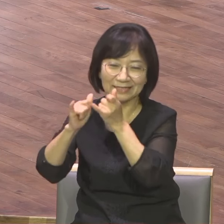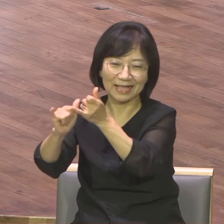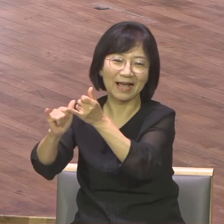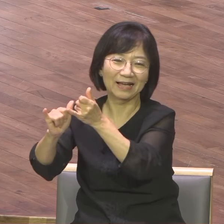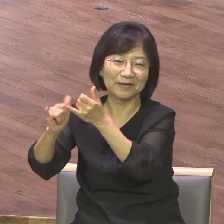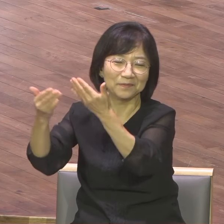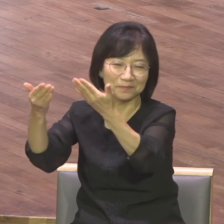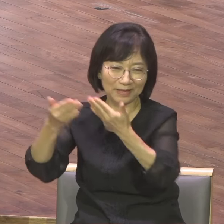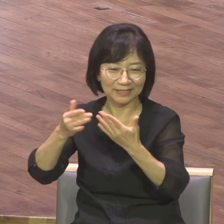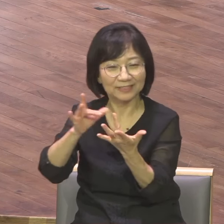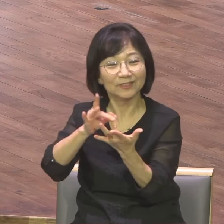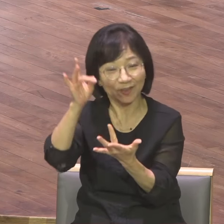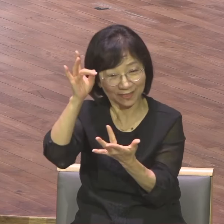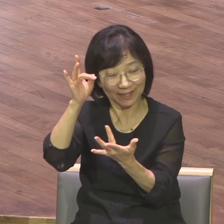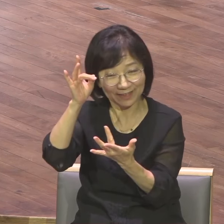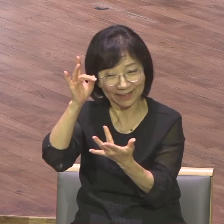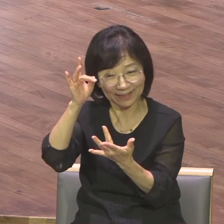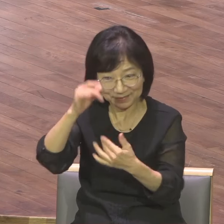그런 선택을 해라.